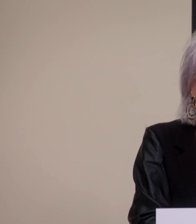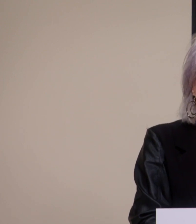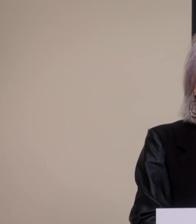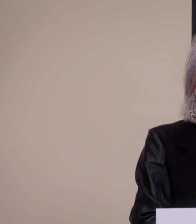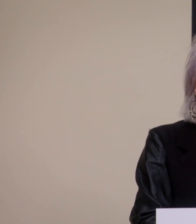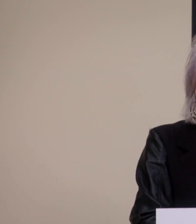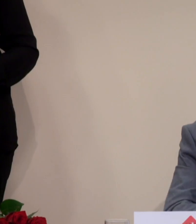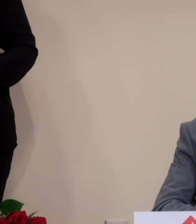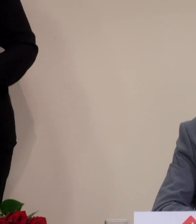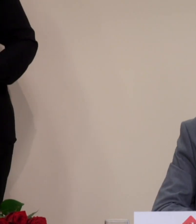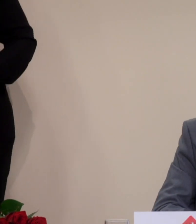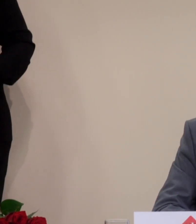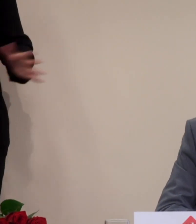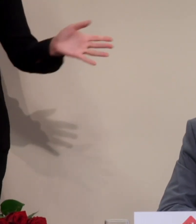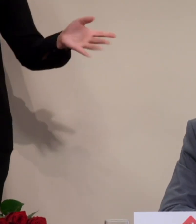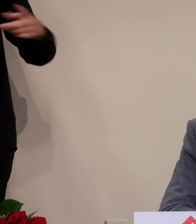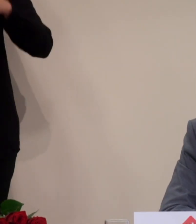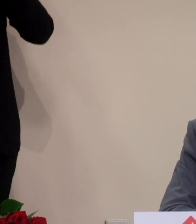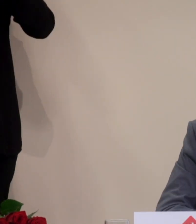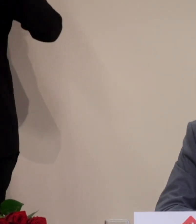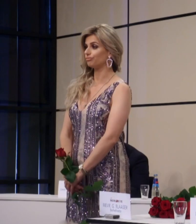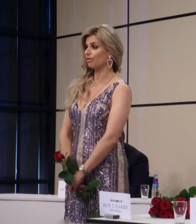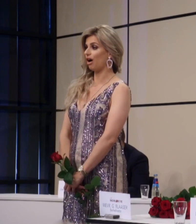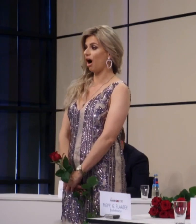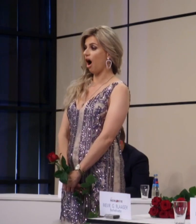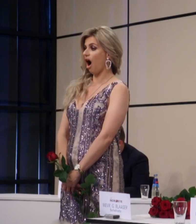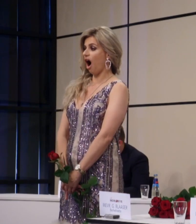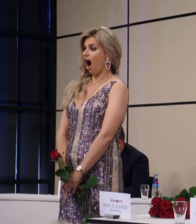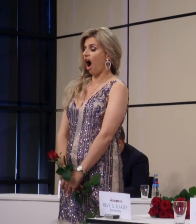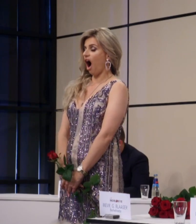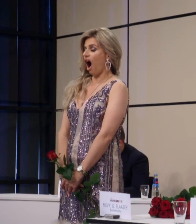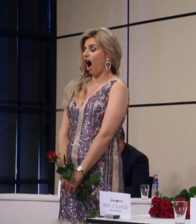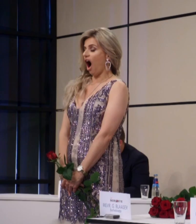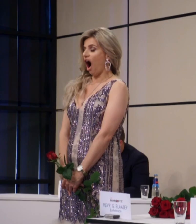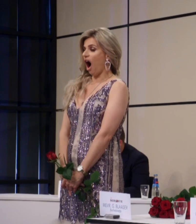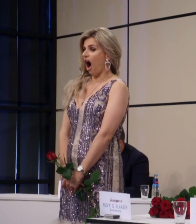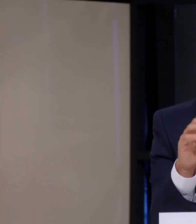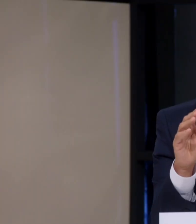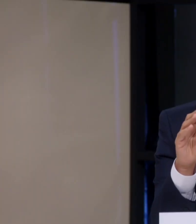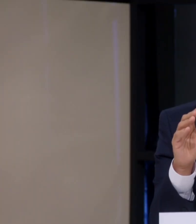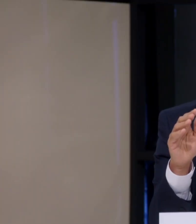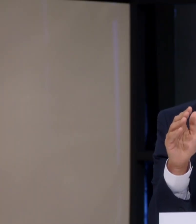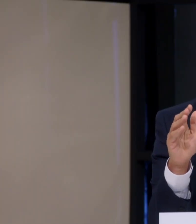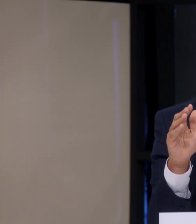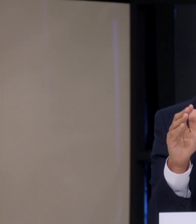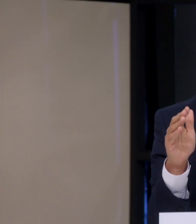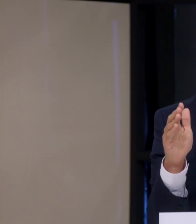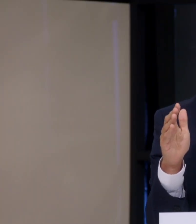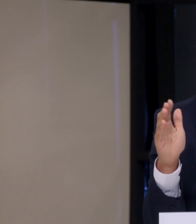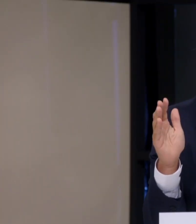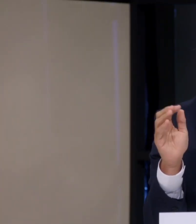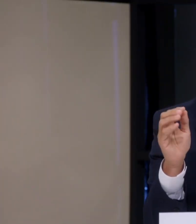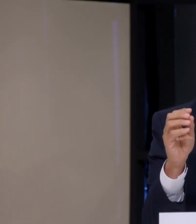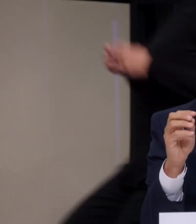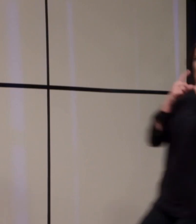over te doen. Jongens, waar zijn we gebleven? Jongens, waar gaat dit over? Over? Ja, dat vroeg Johan